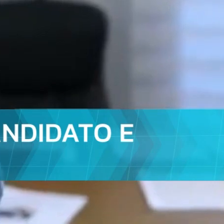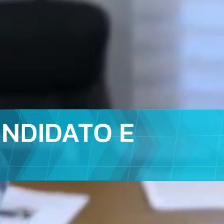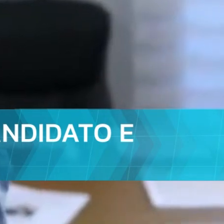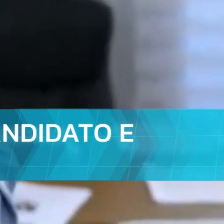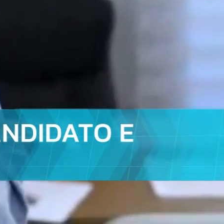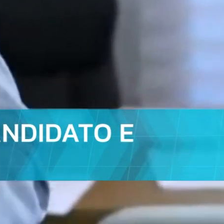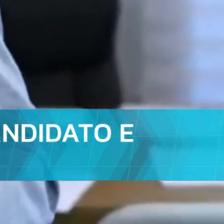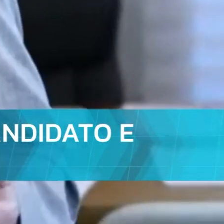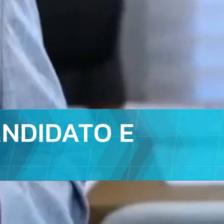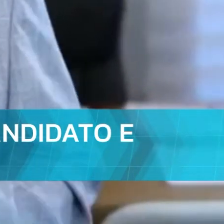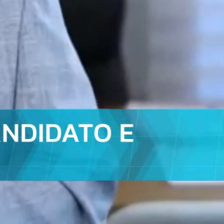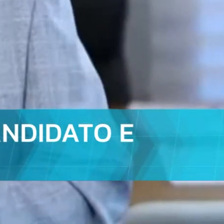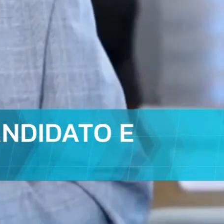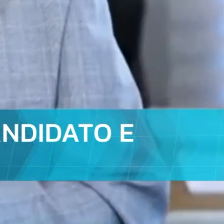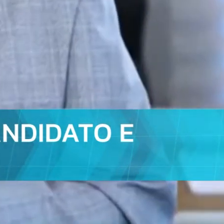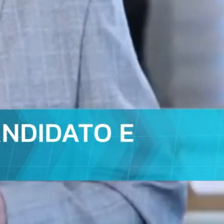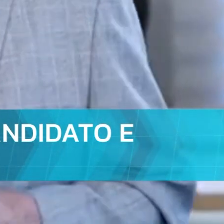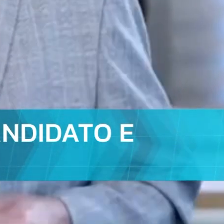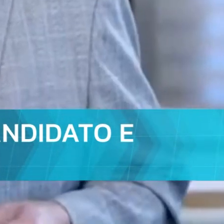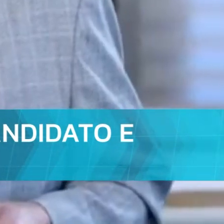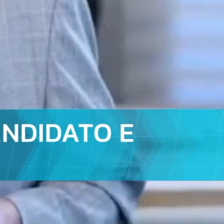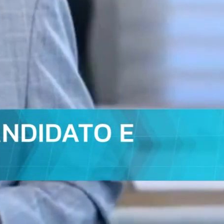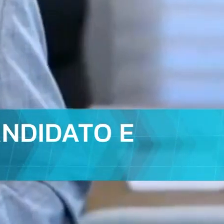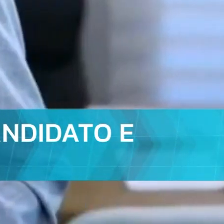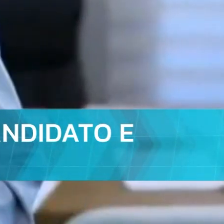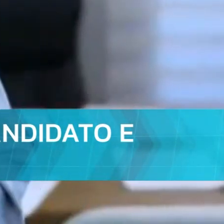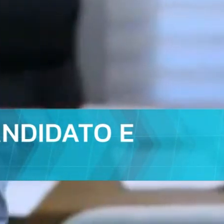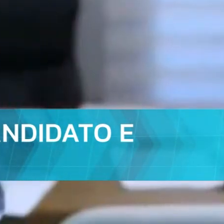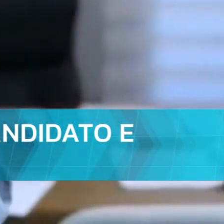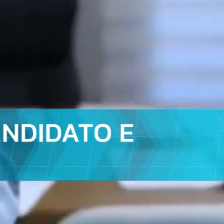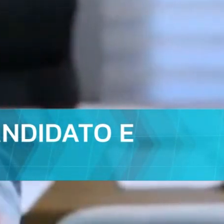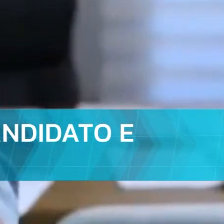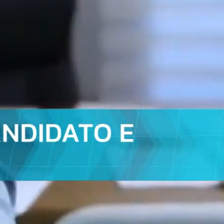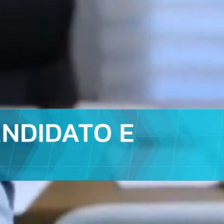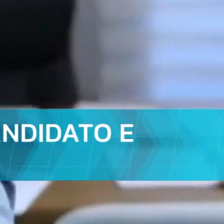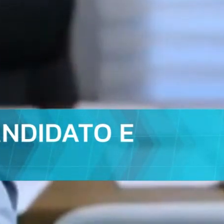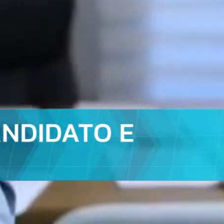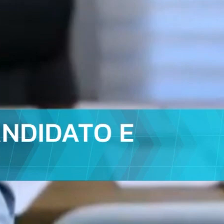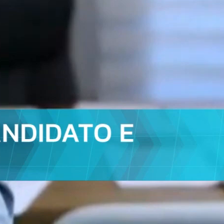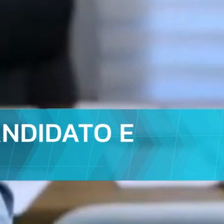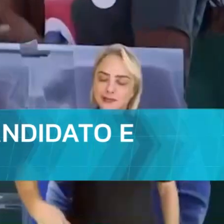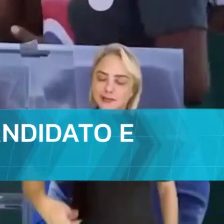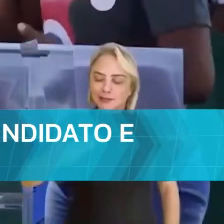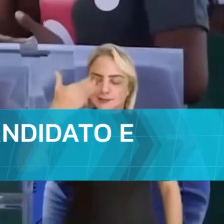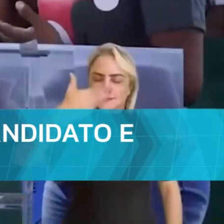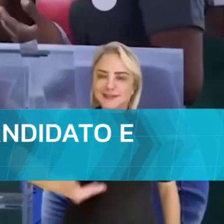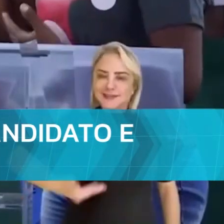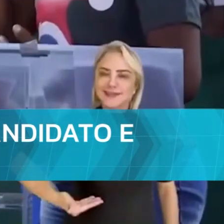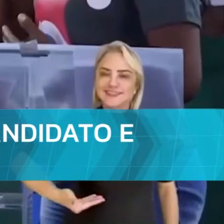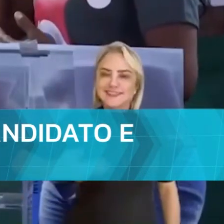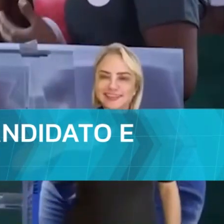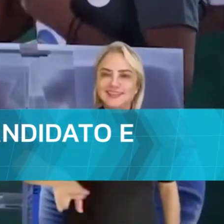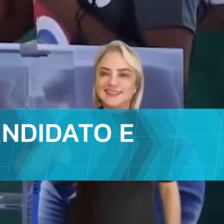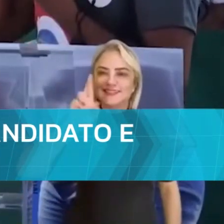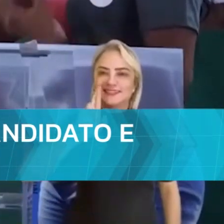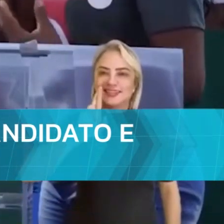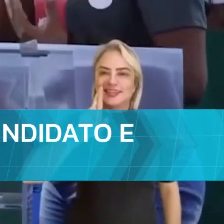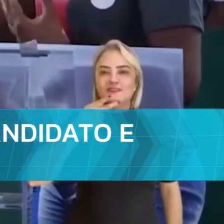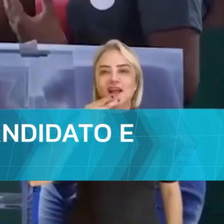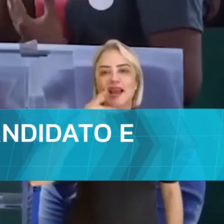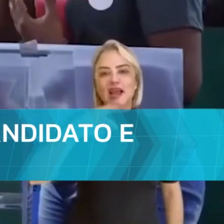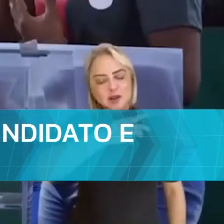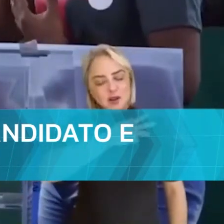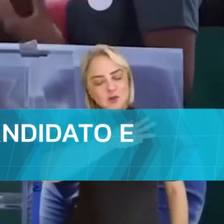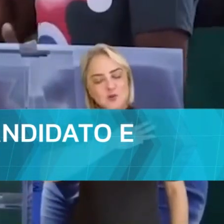Além disso, nos últimos 12 meses, obteve uma série de vitórias na Justiça. Para 2022, o PT tem